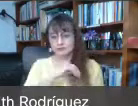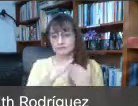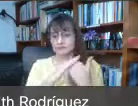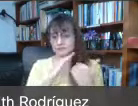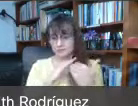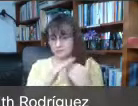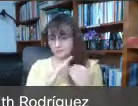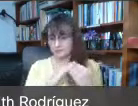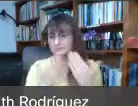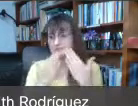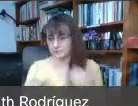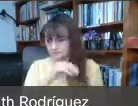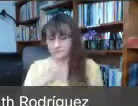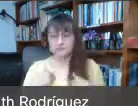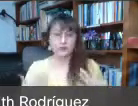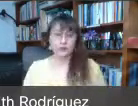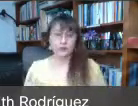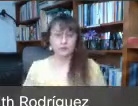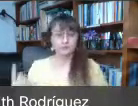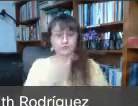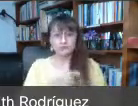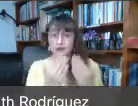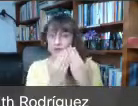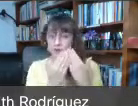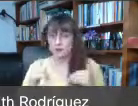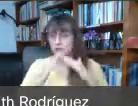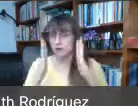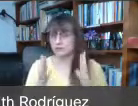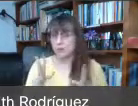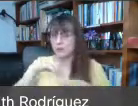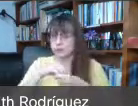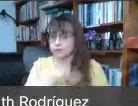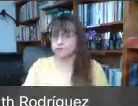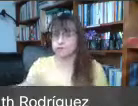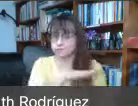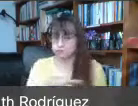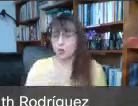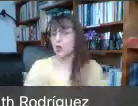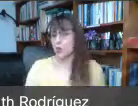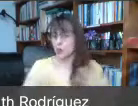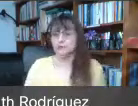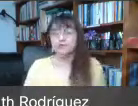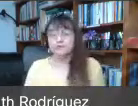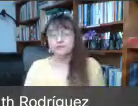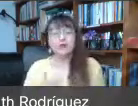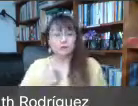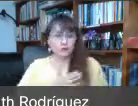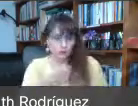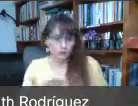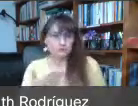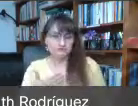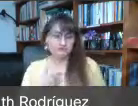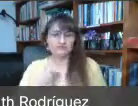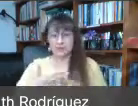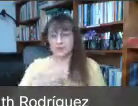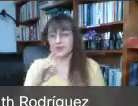Bueno, muchísimas gracias por la invitación a Silvo. En esta actividad desde